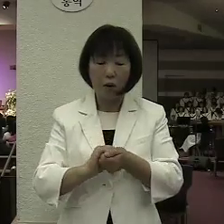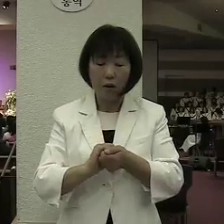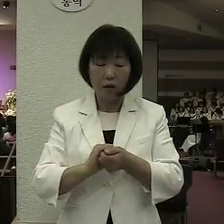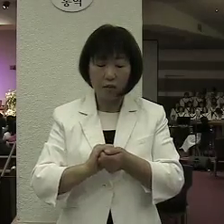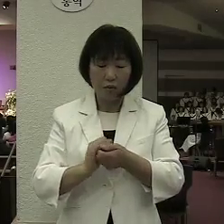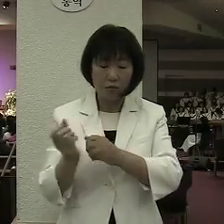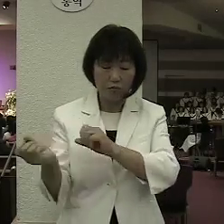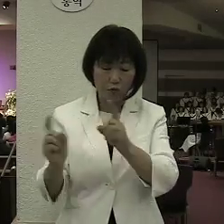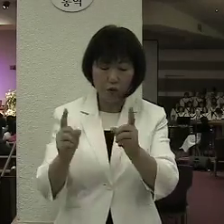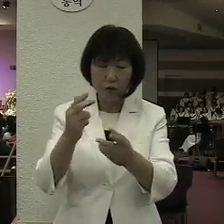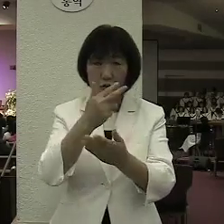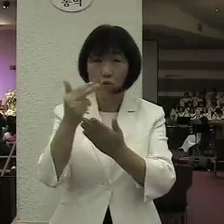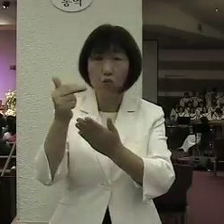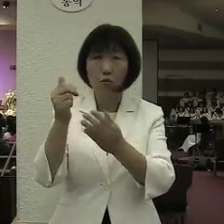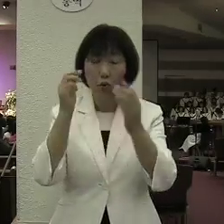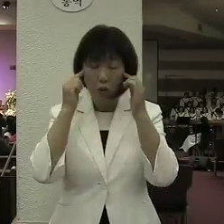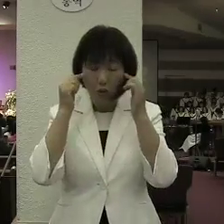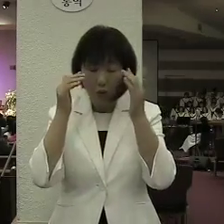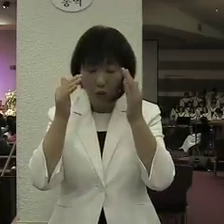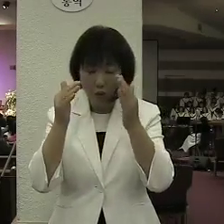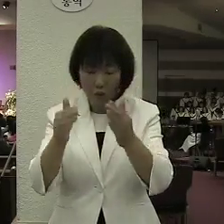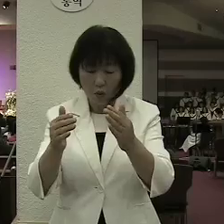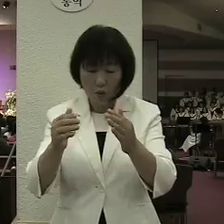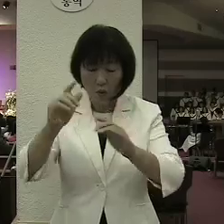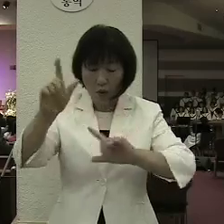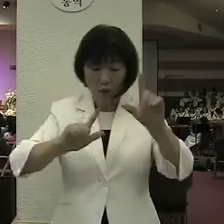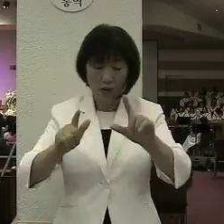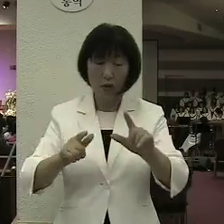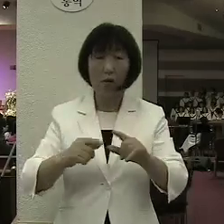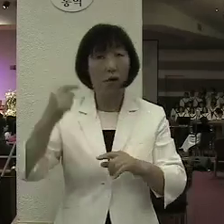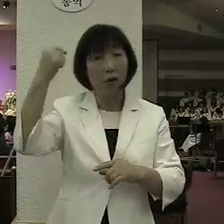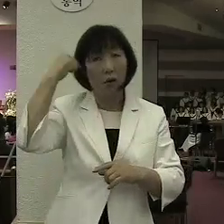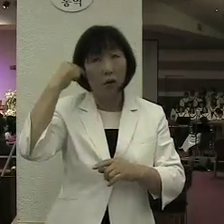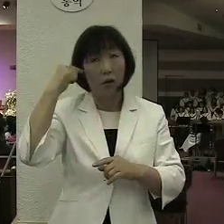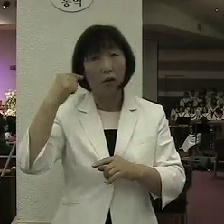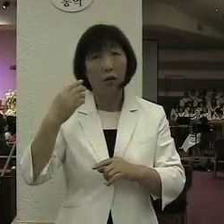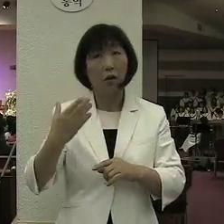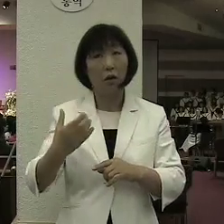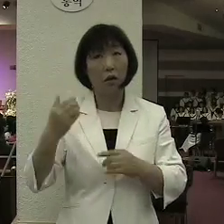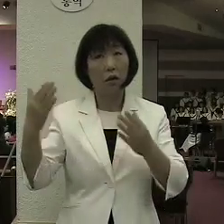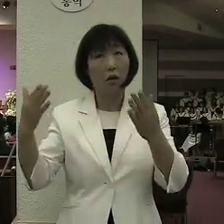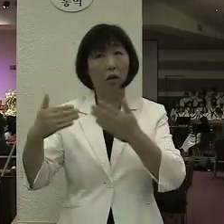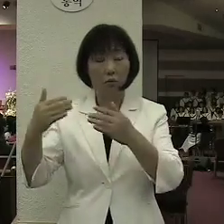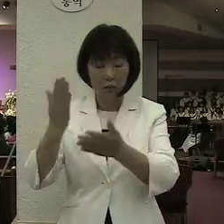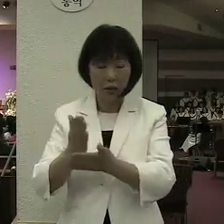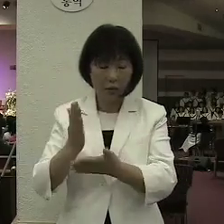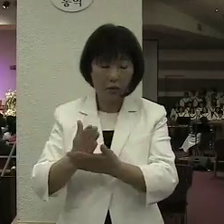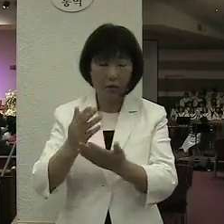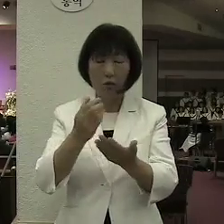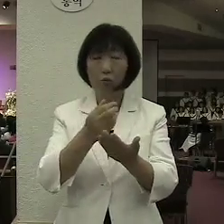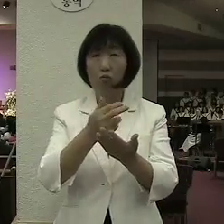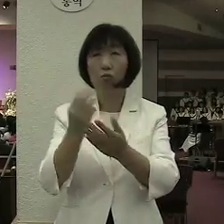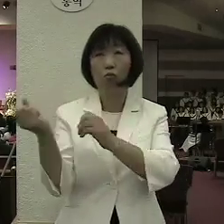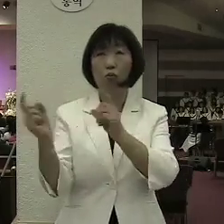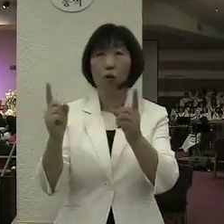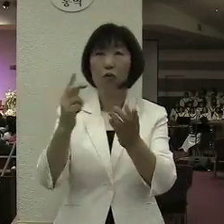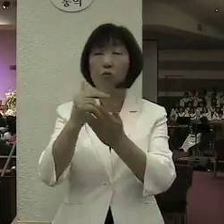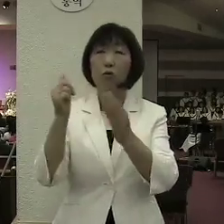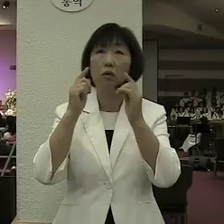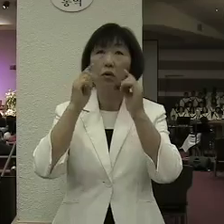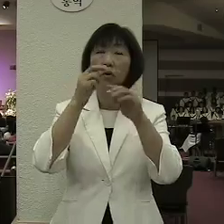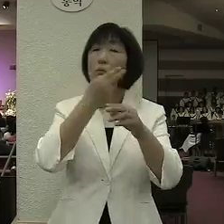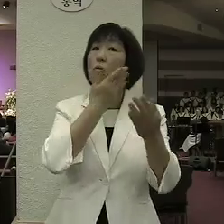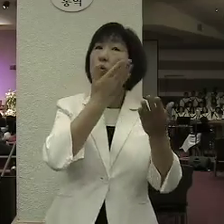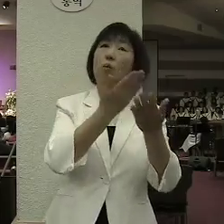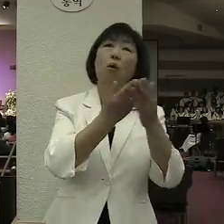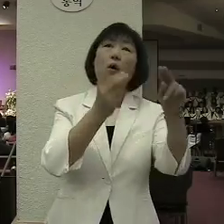오메가가 처음과 마지막, 오늘도 주관하시지만 내일까지도 책임져 주실 주님께서,